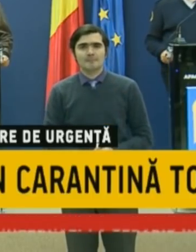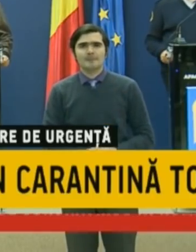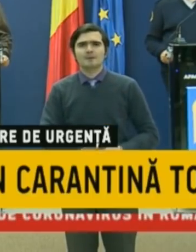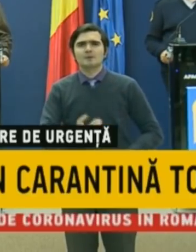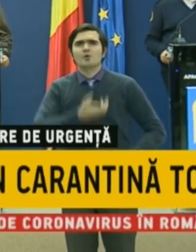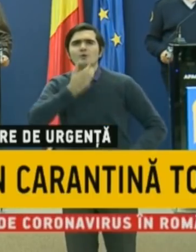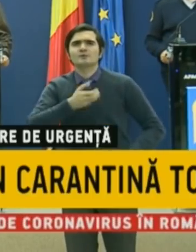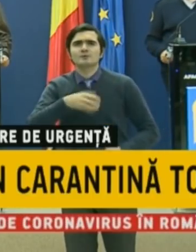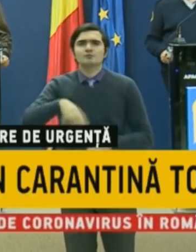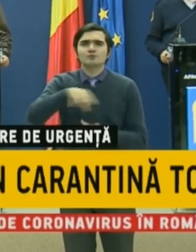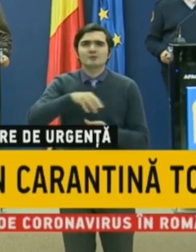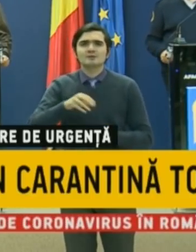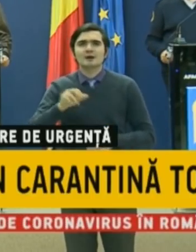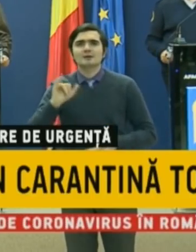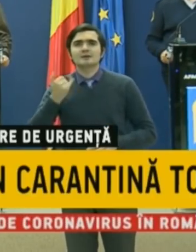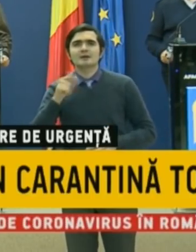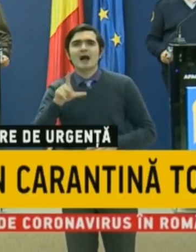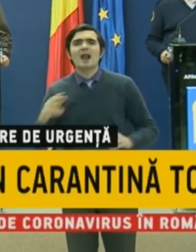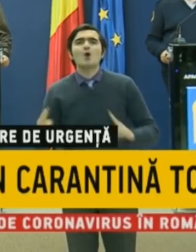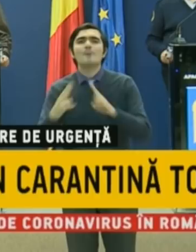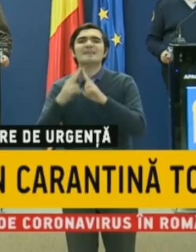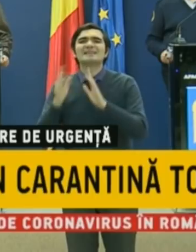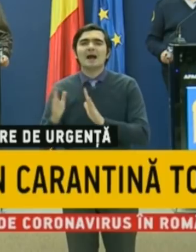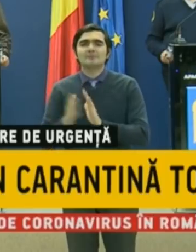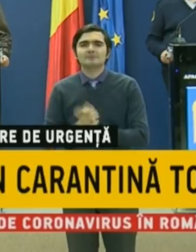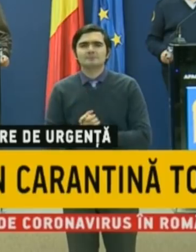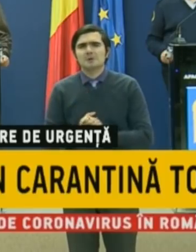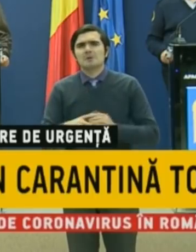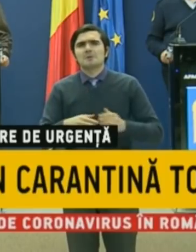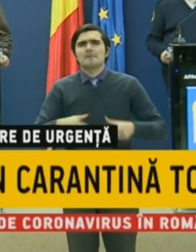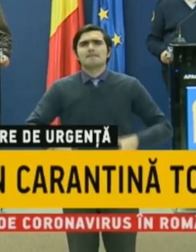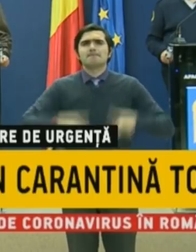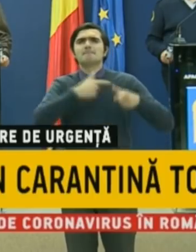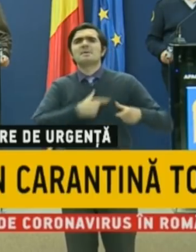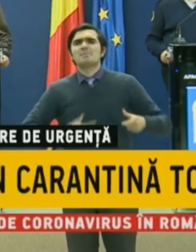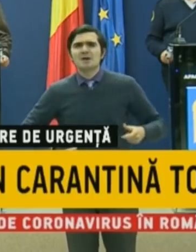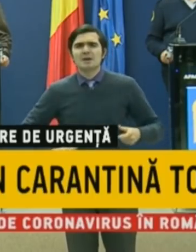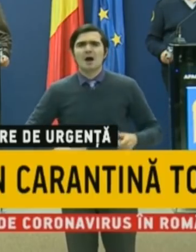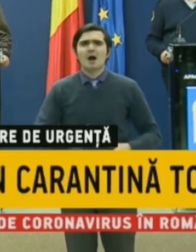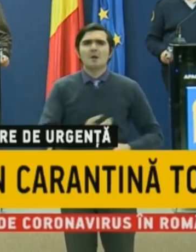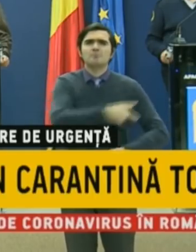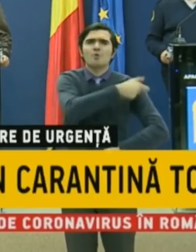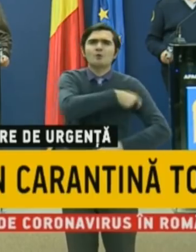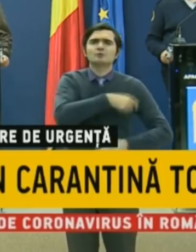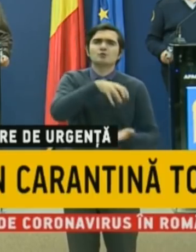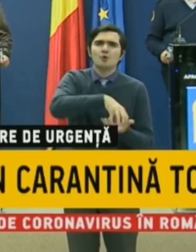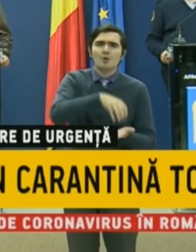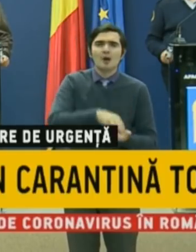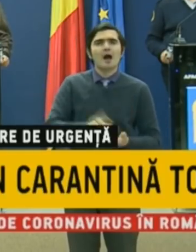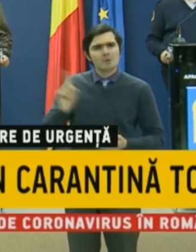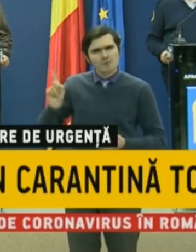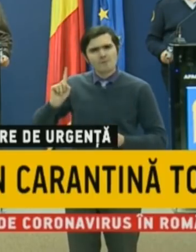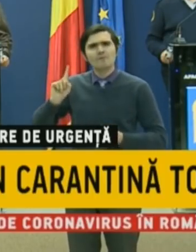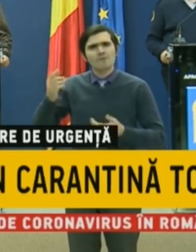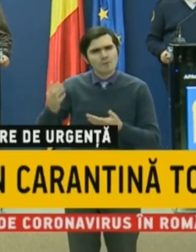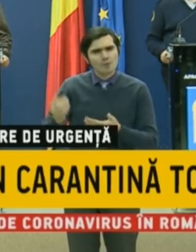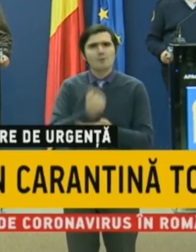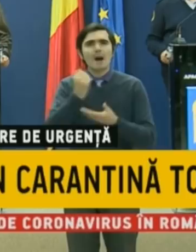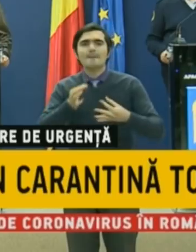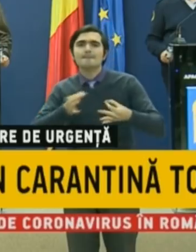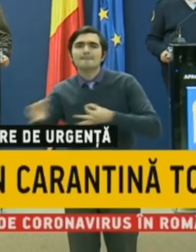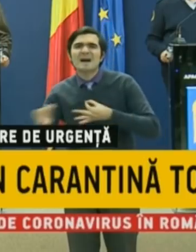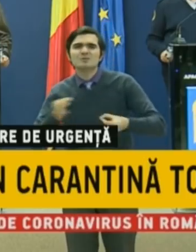Consiliul Județean Ialomița, Primăria, Consiliul Local vor lua măsuri